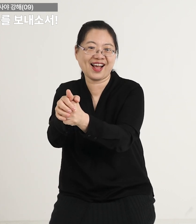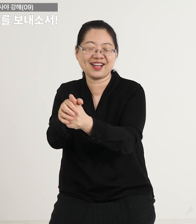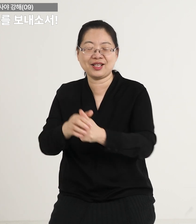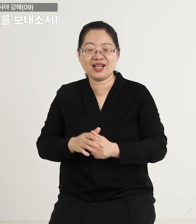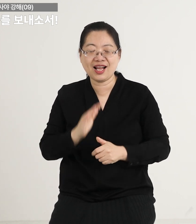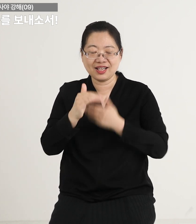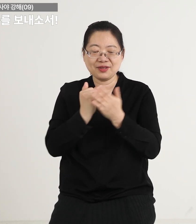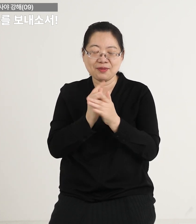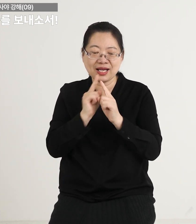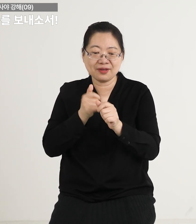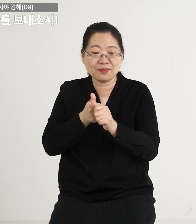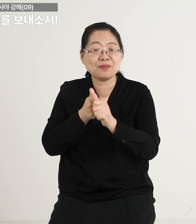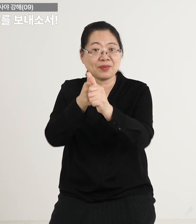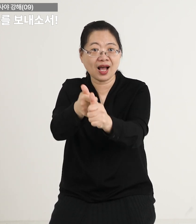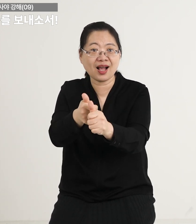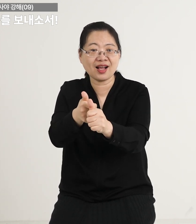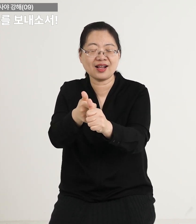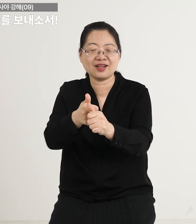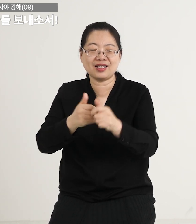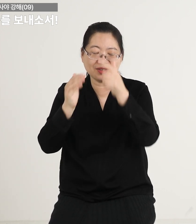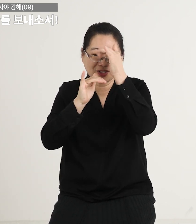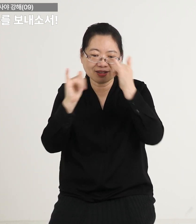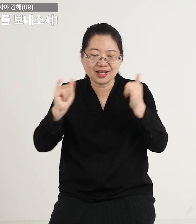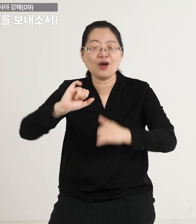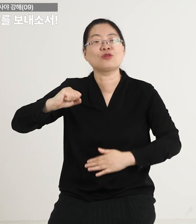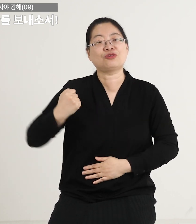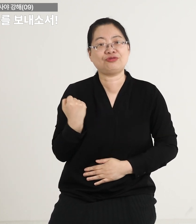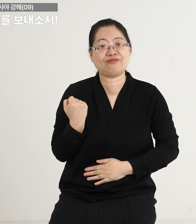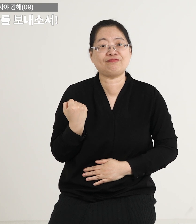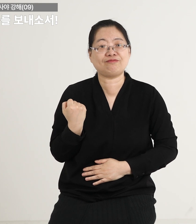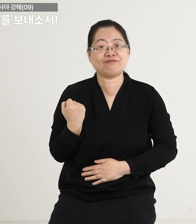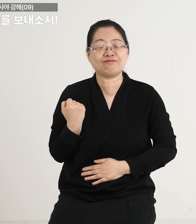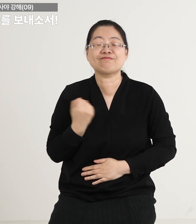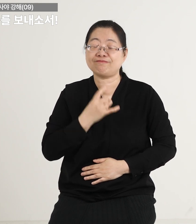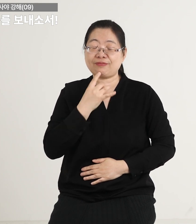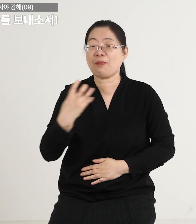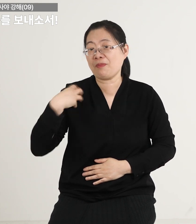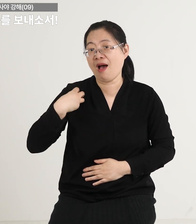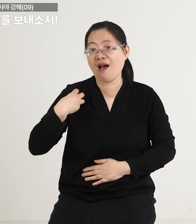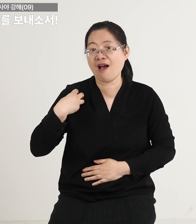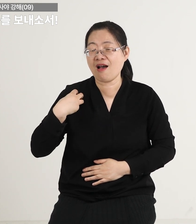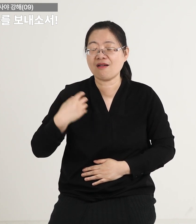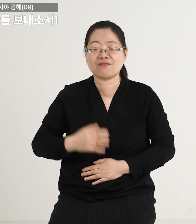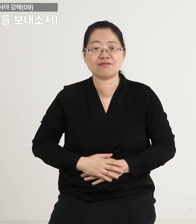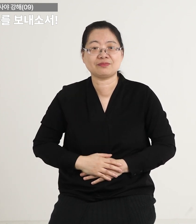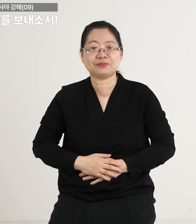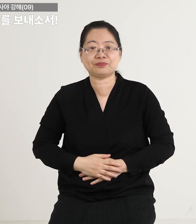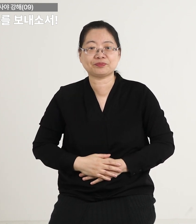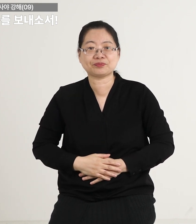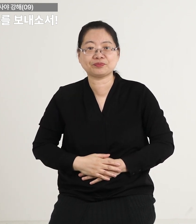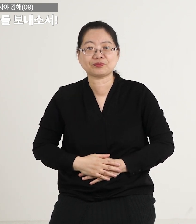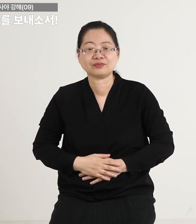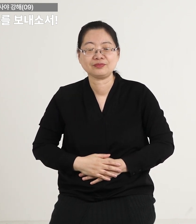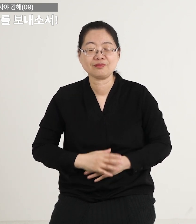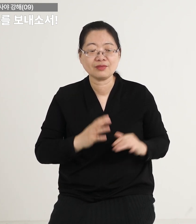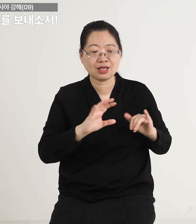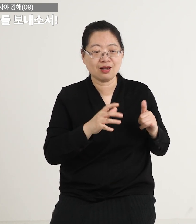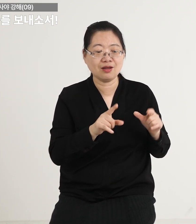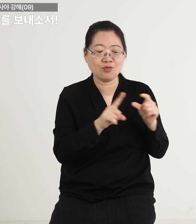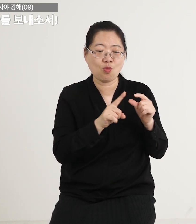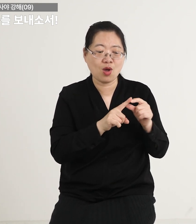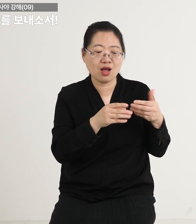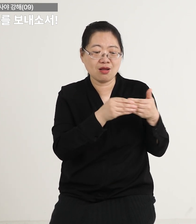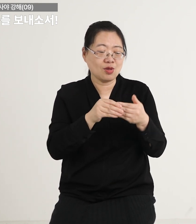말씀의 원리를 따라 교인들은 순종해야 될 따름이지, 그게 왜 세상적인